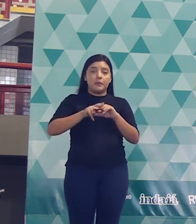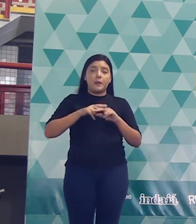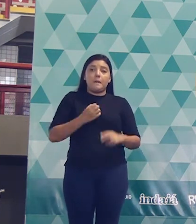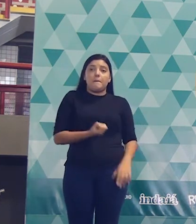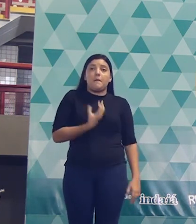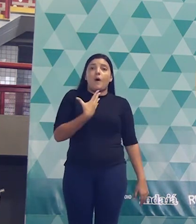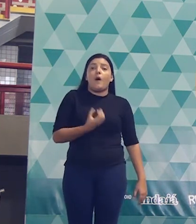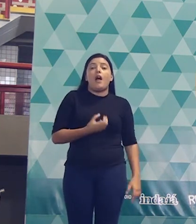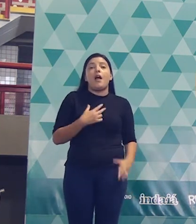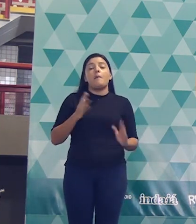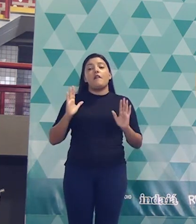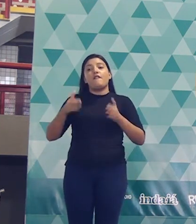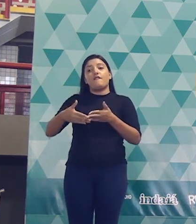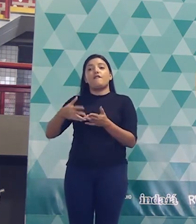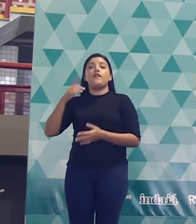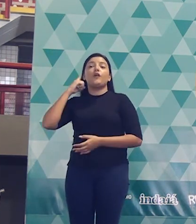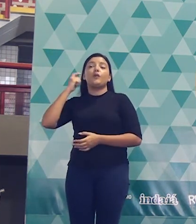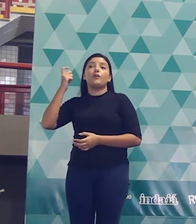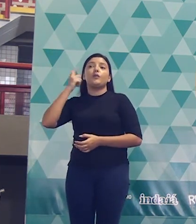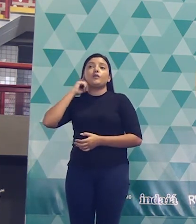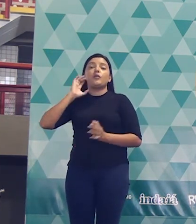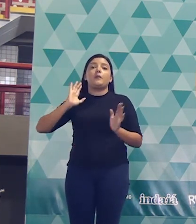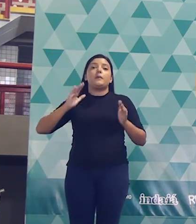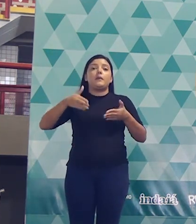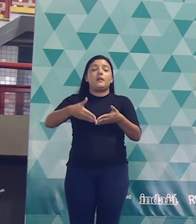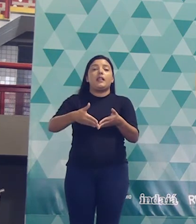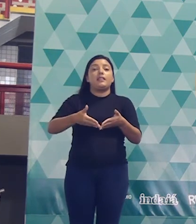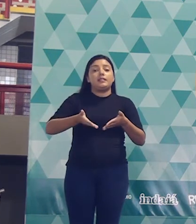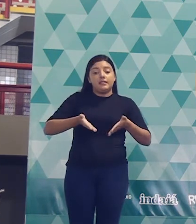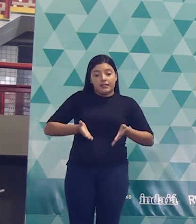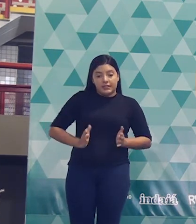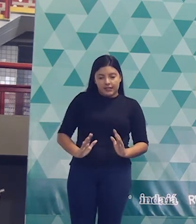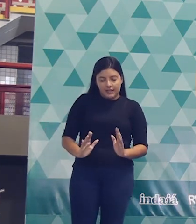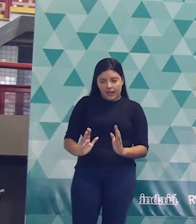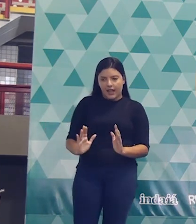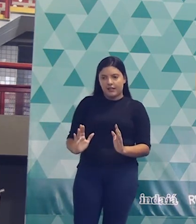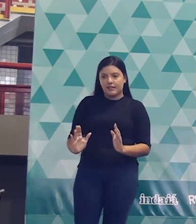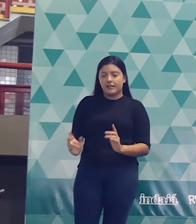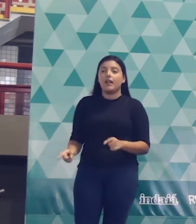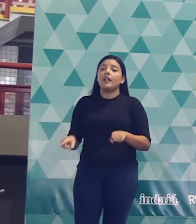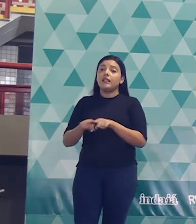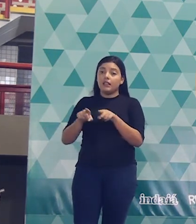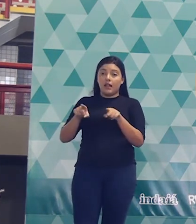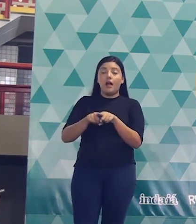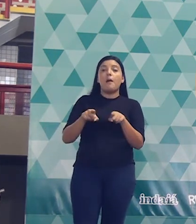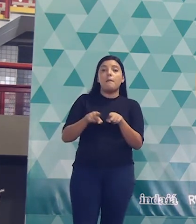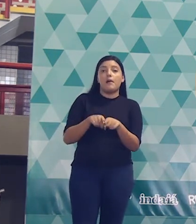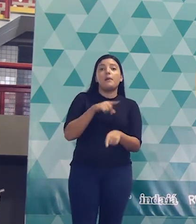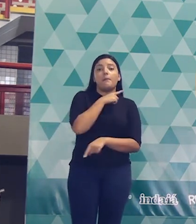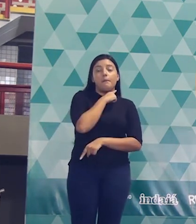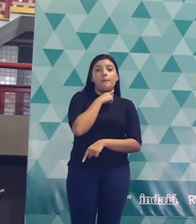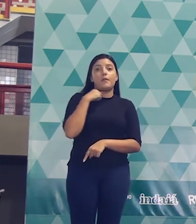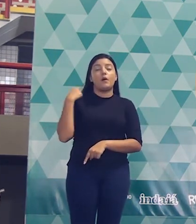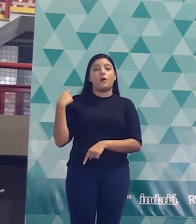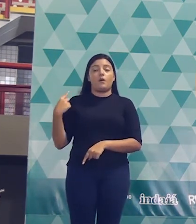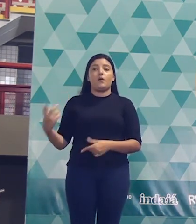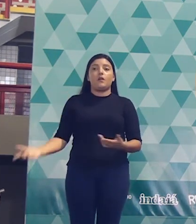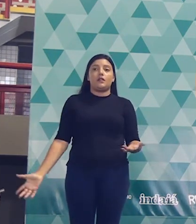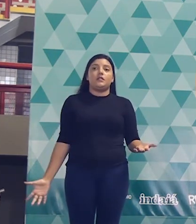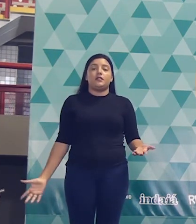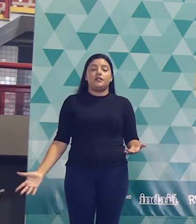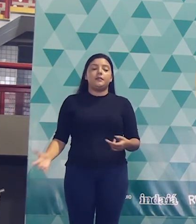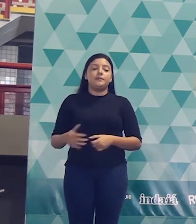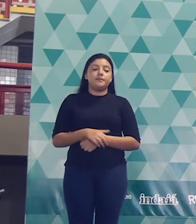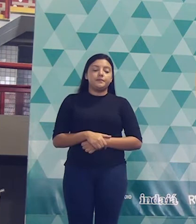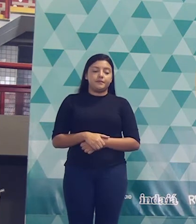da sonoridade, Manuel Bandeira faz referência aos que nascem, aos que chegam a este mundo e àqueles que se vão deste